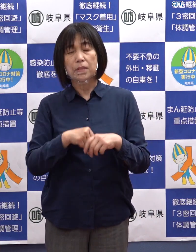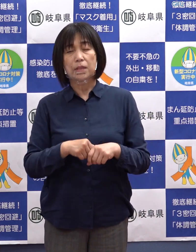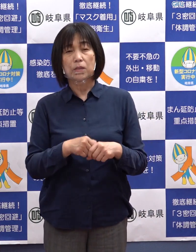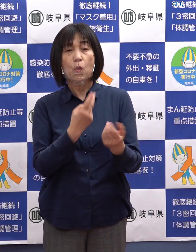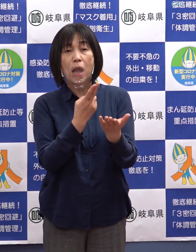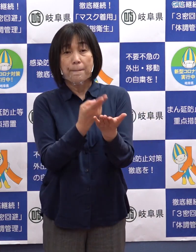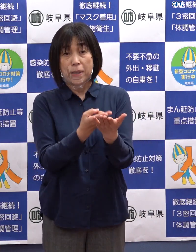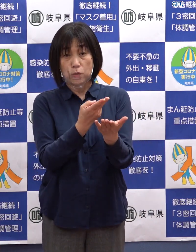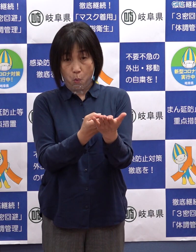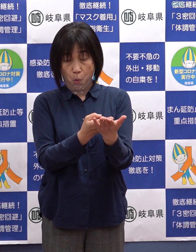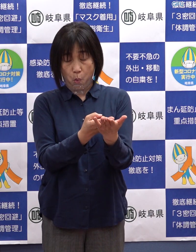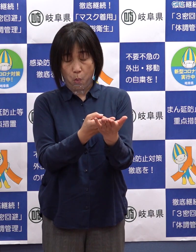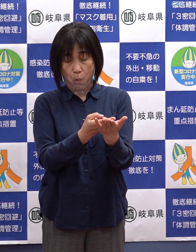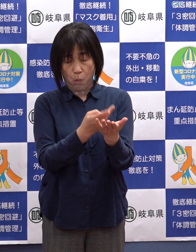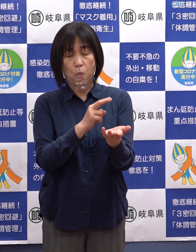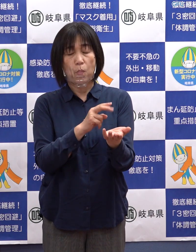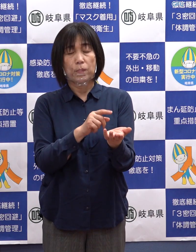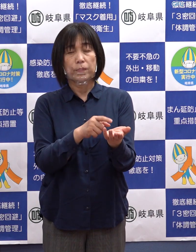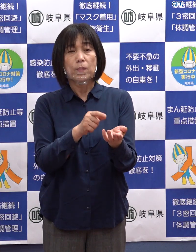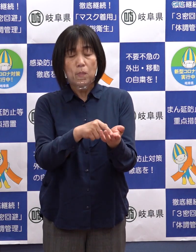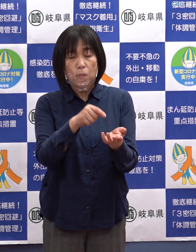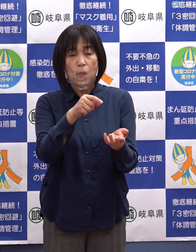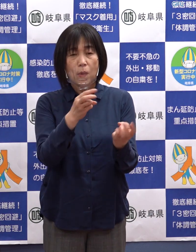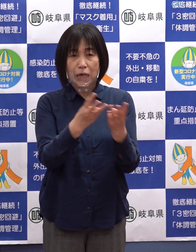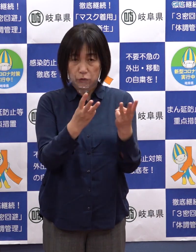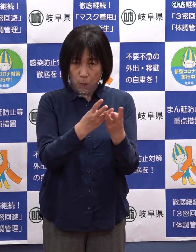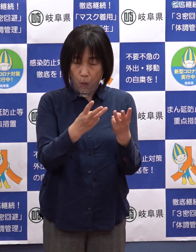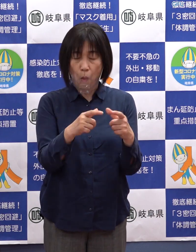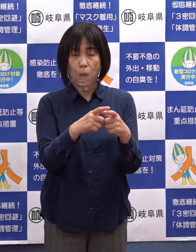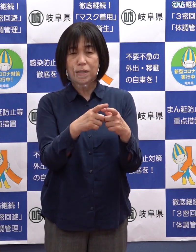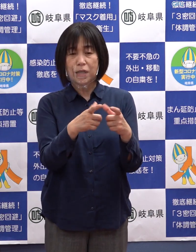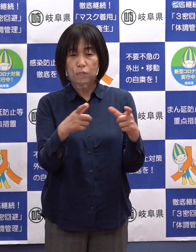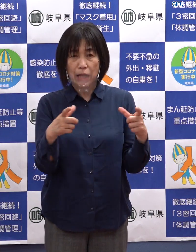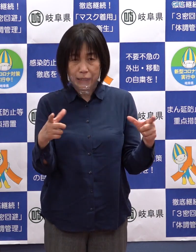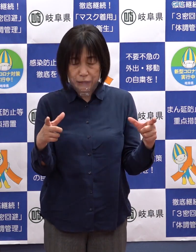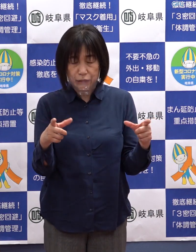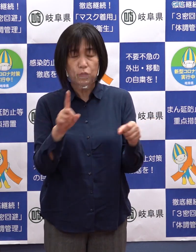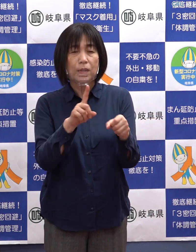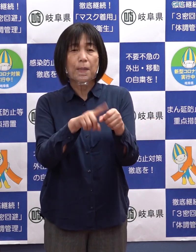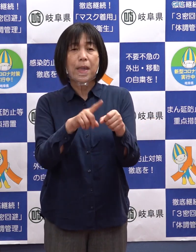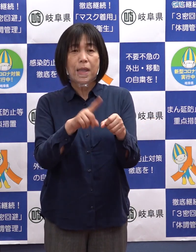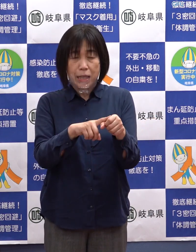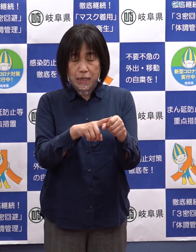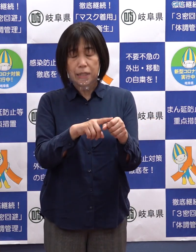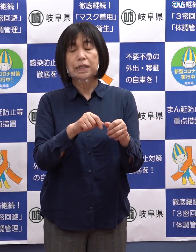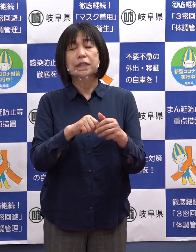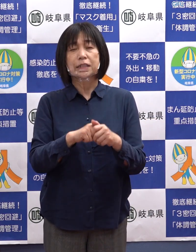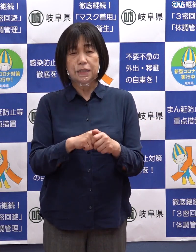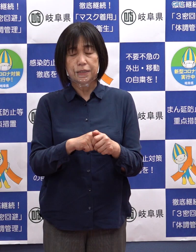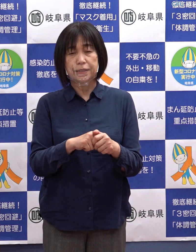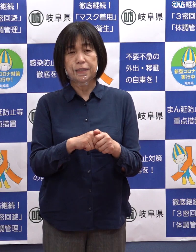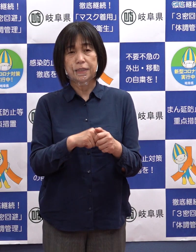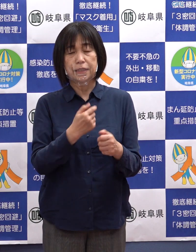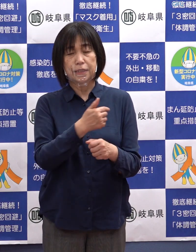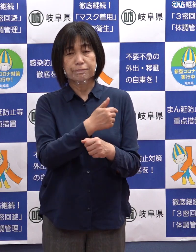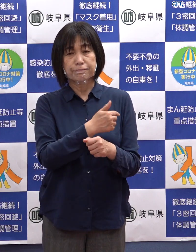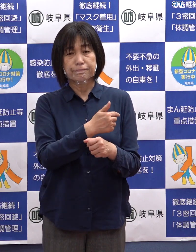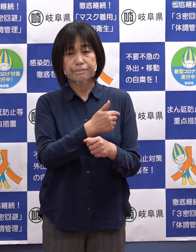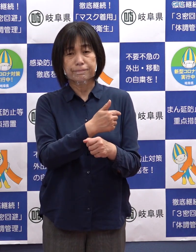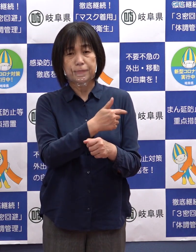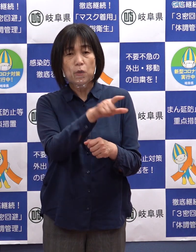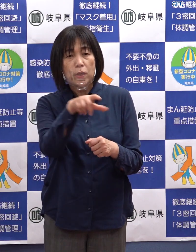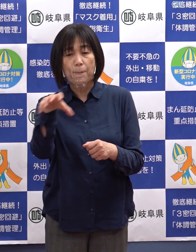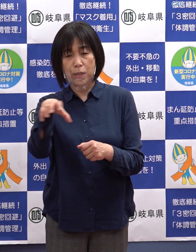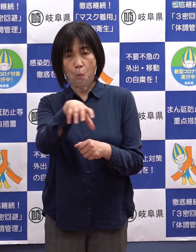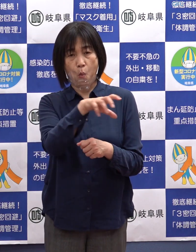しでも拡大するということで、まあ、検討していただけないかというようなことをですね、同時並行的にやっ